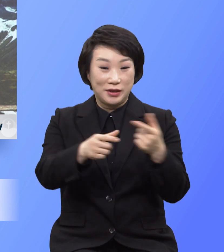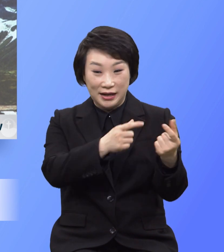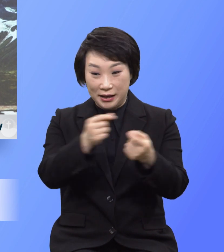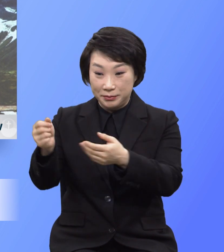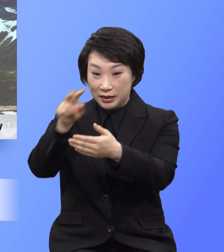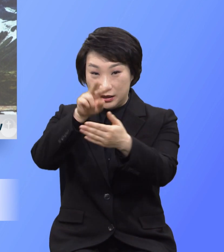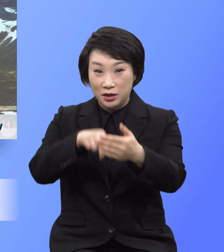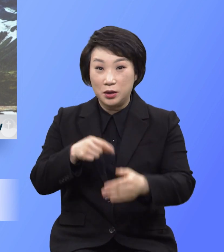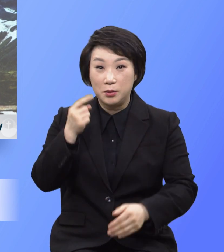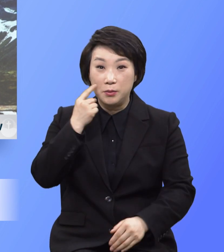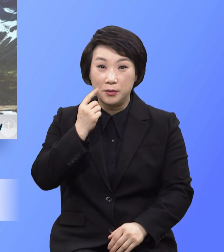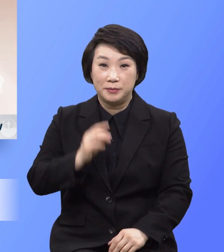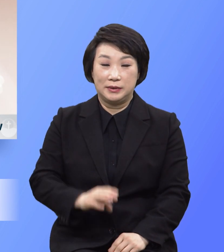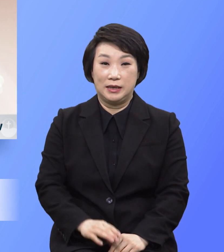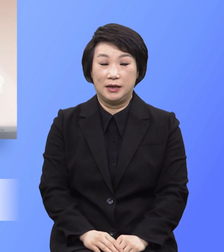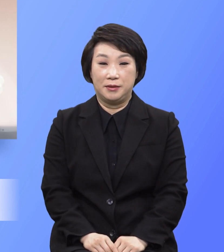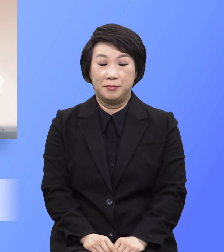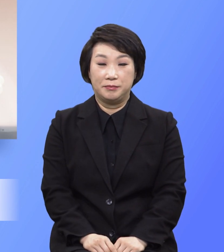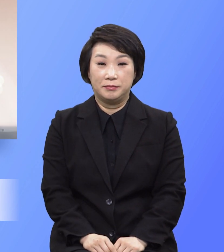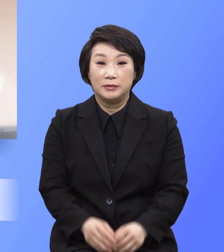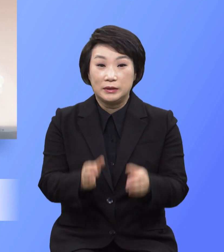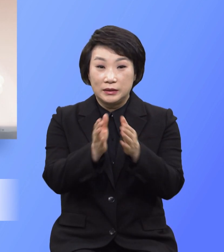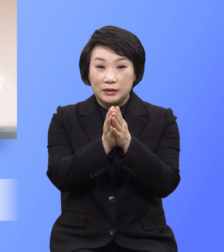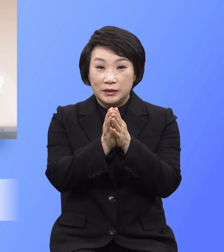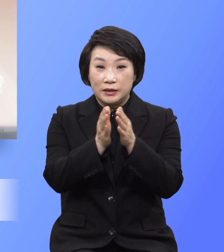25절까지를 합독합니다.